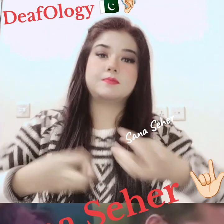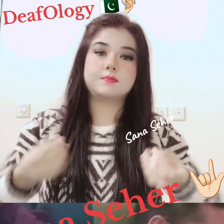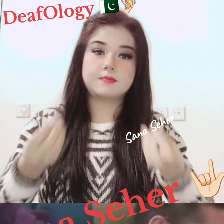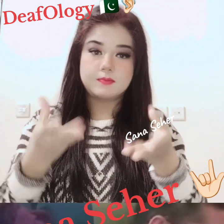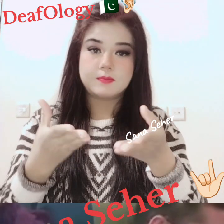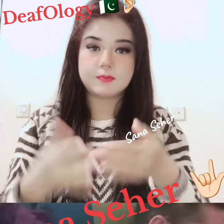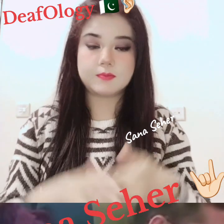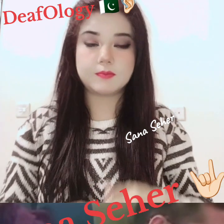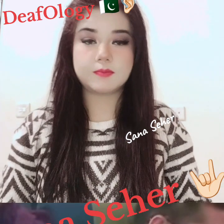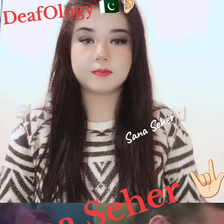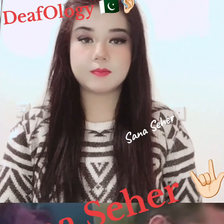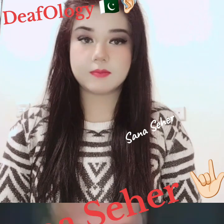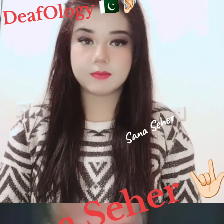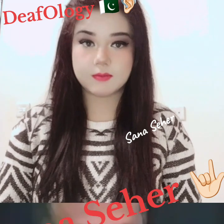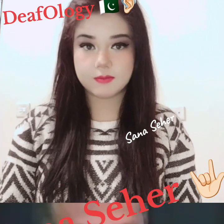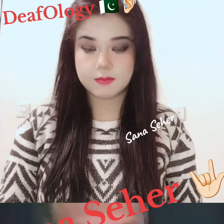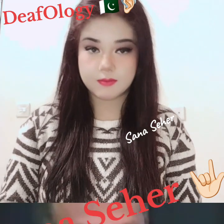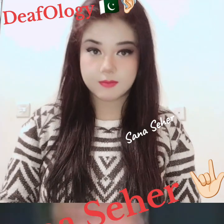سے.